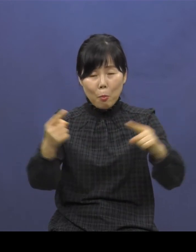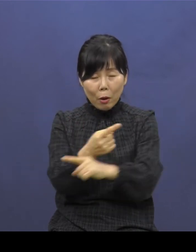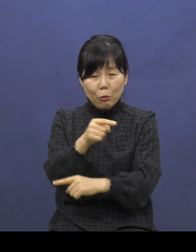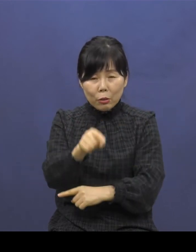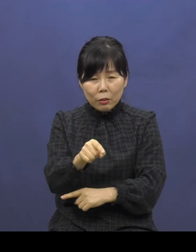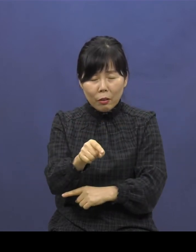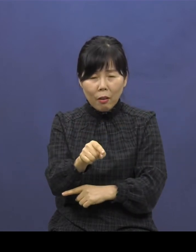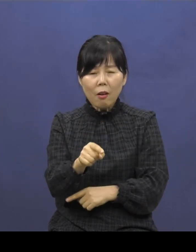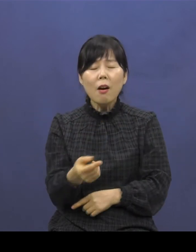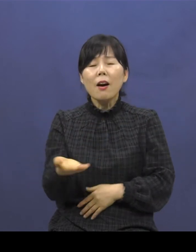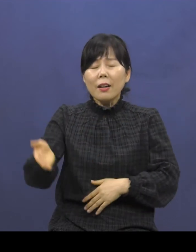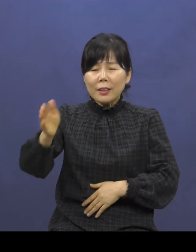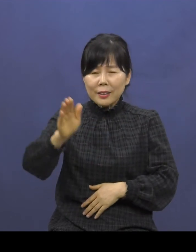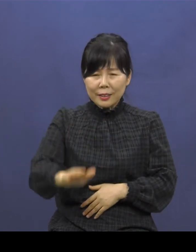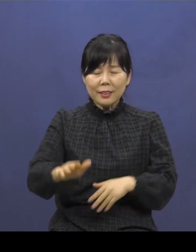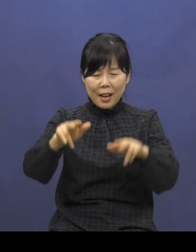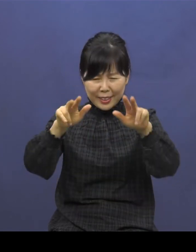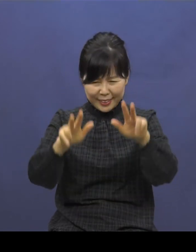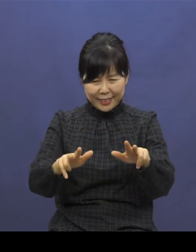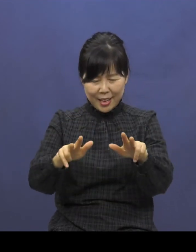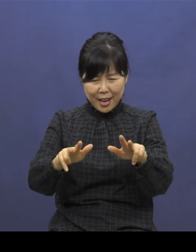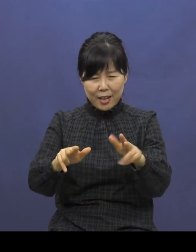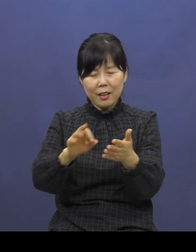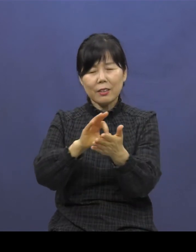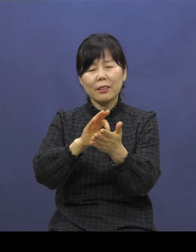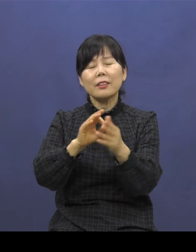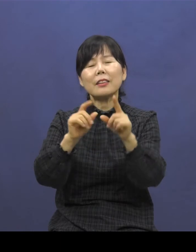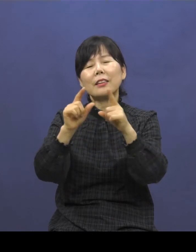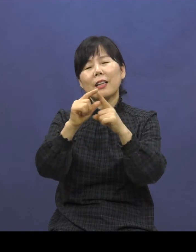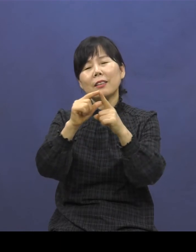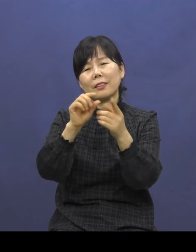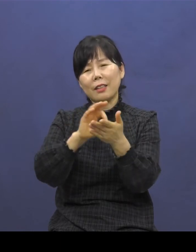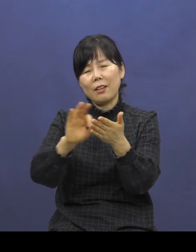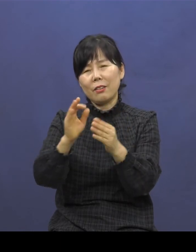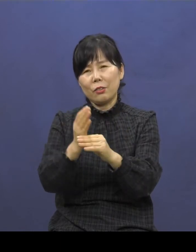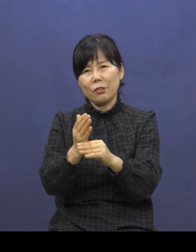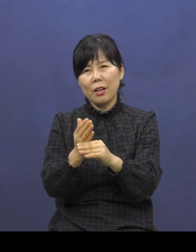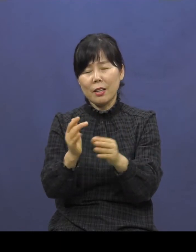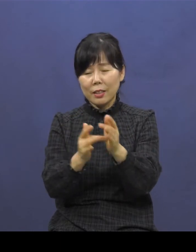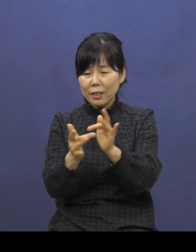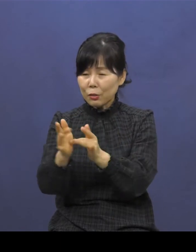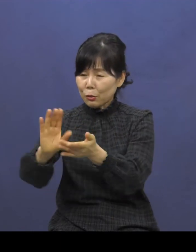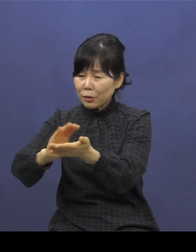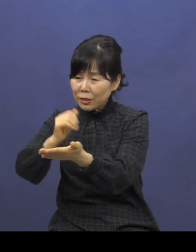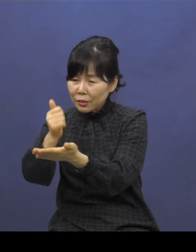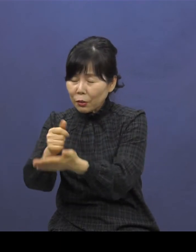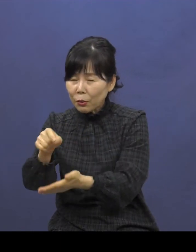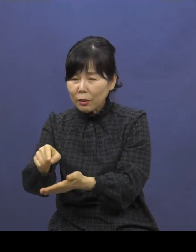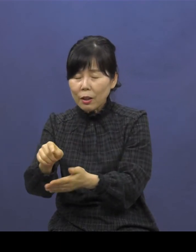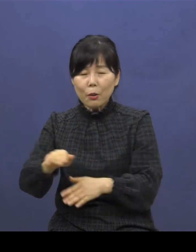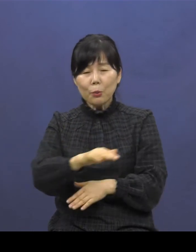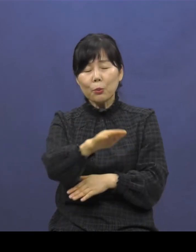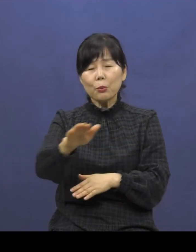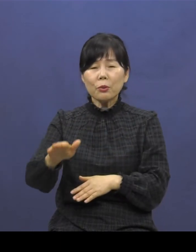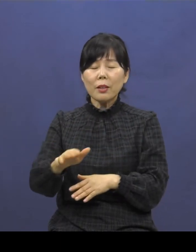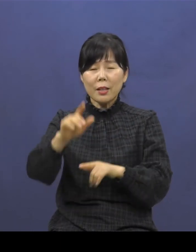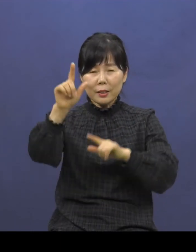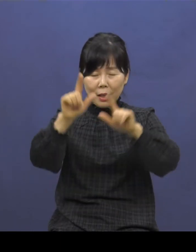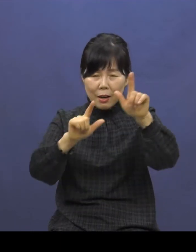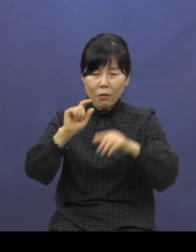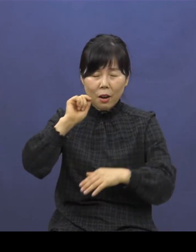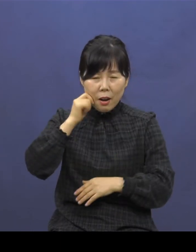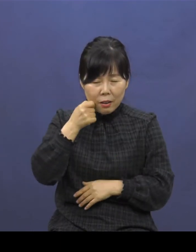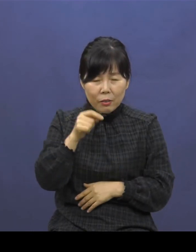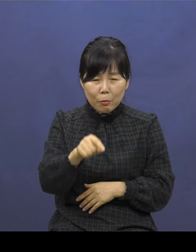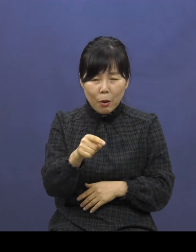역전, but now가 나오는 거예요. 여러분, 그래요. 예수 그리스도는요, 우리의 상황과 마음,